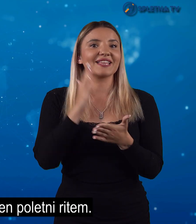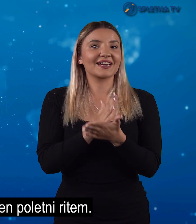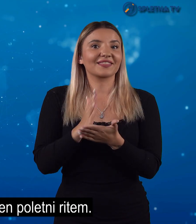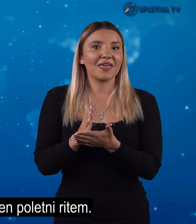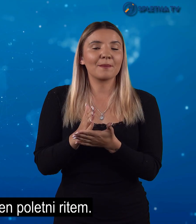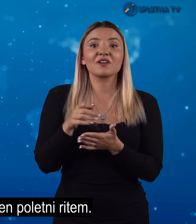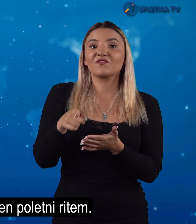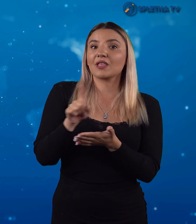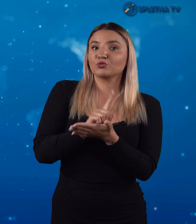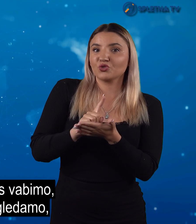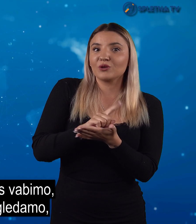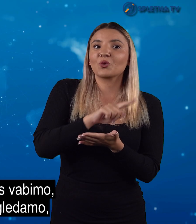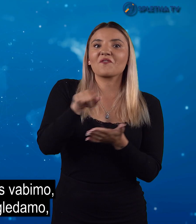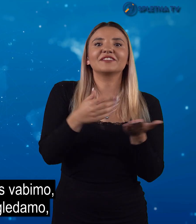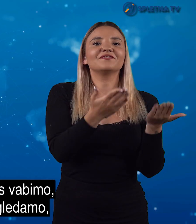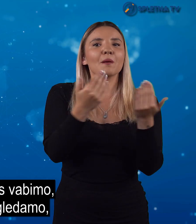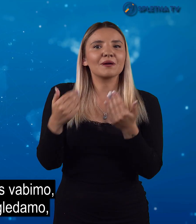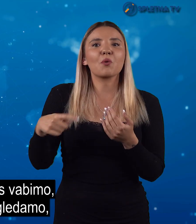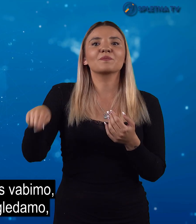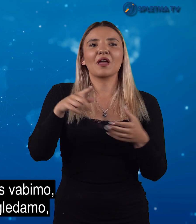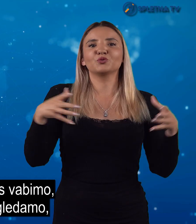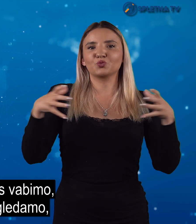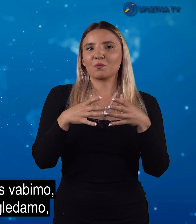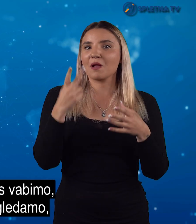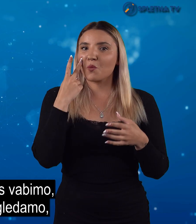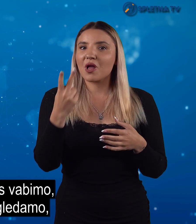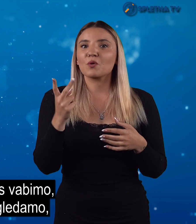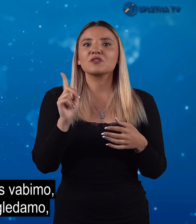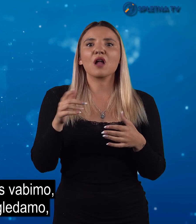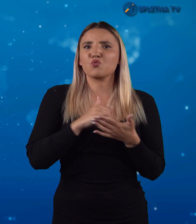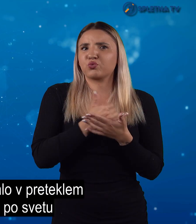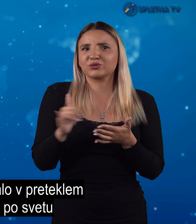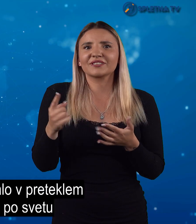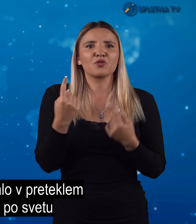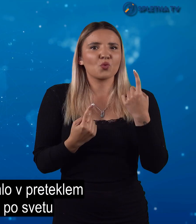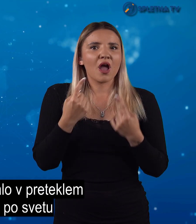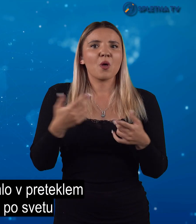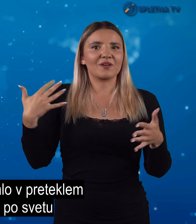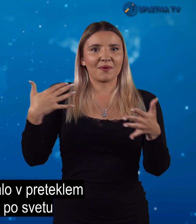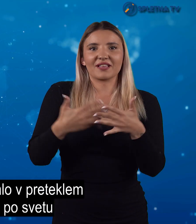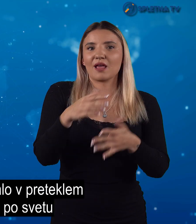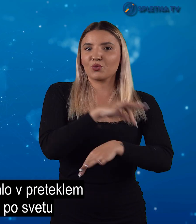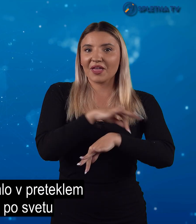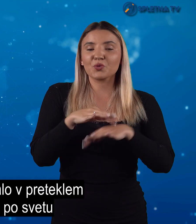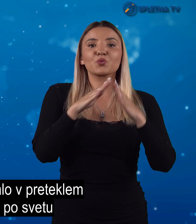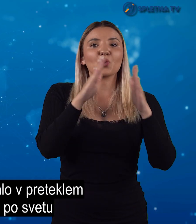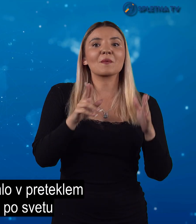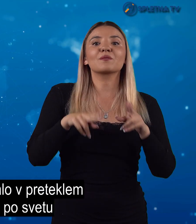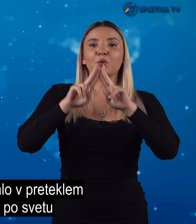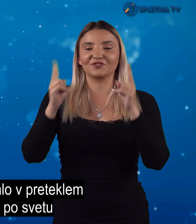ritem. V tem času vas vabimo, da skupaj pogledamo, kaj vse se je dogajalo v preteklem tednu doma in po